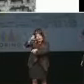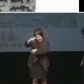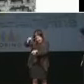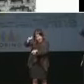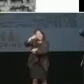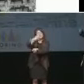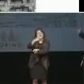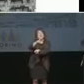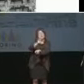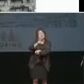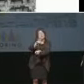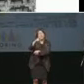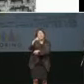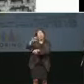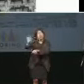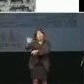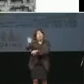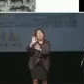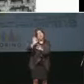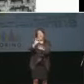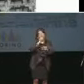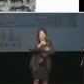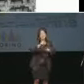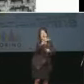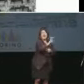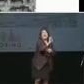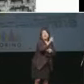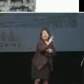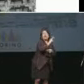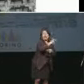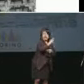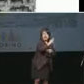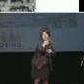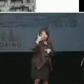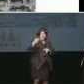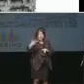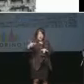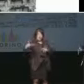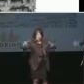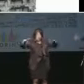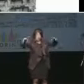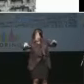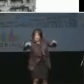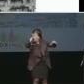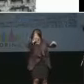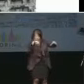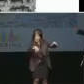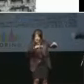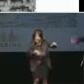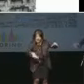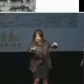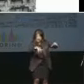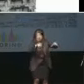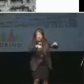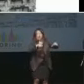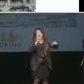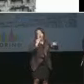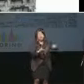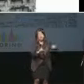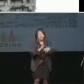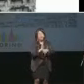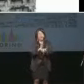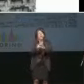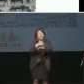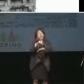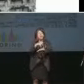'ingotto tra la struttura Lingotto e la ferrovia e utilizzare l'ingresso oval che quest'anno